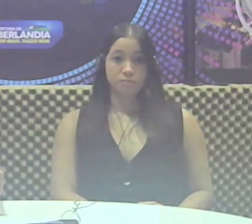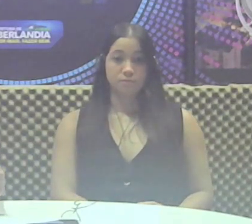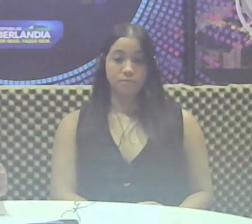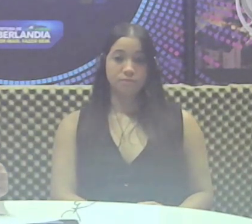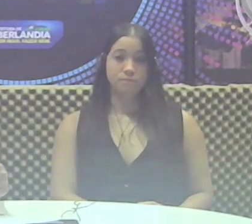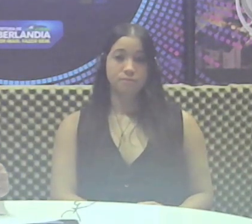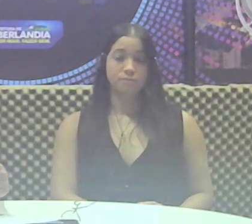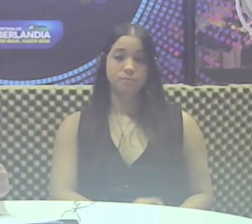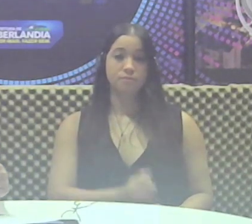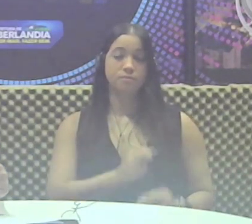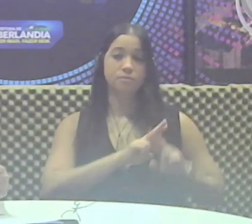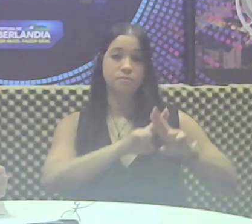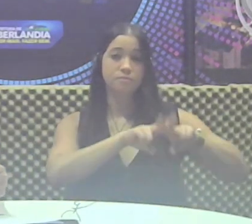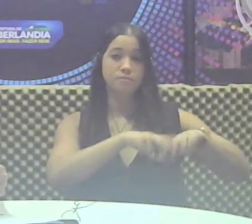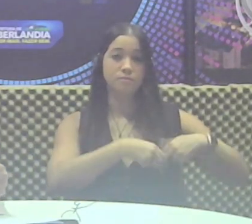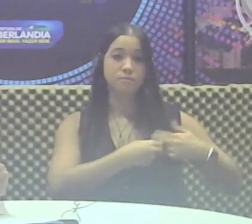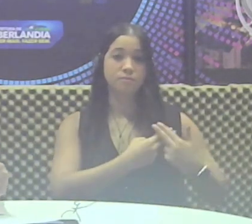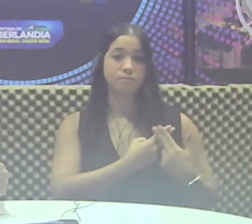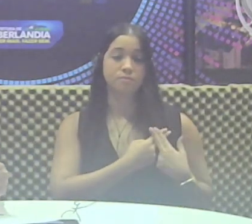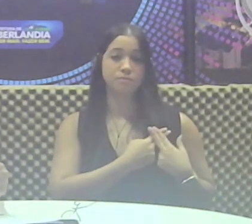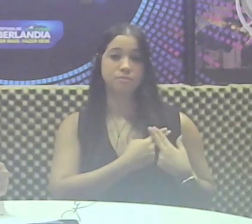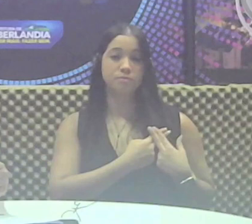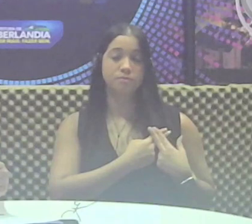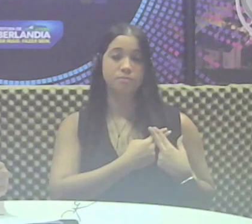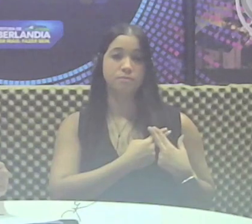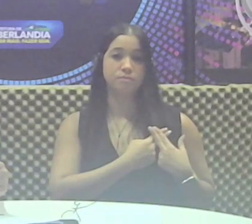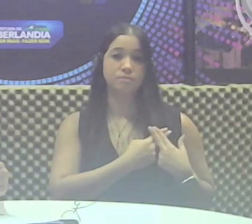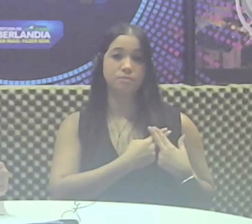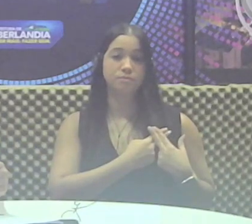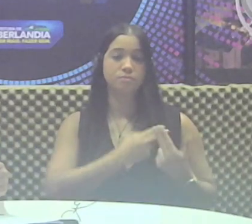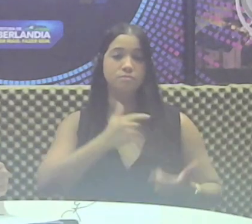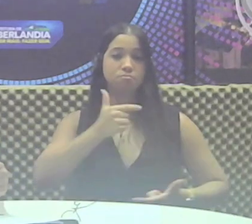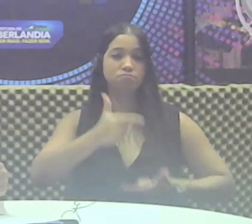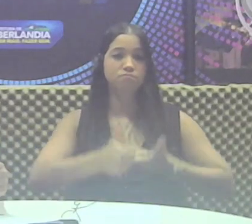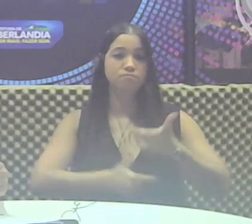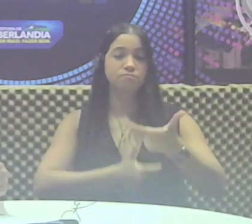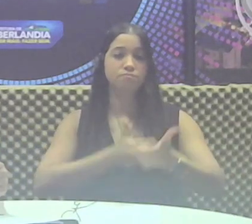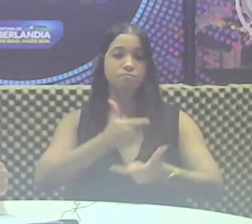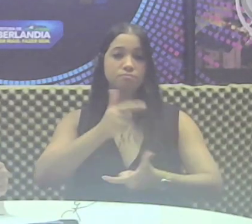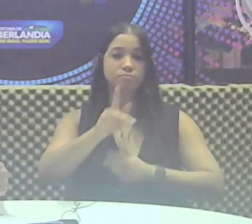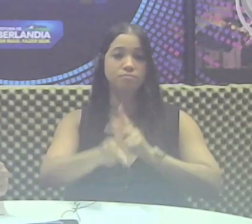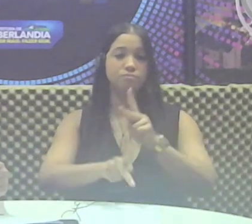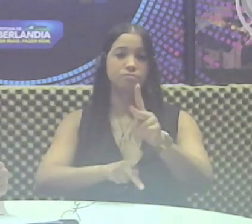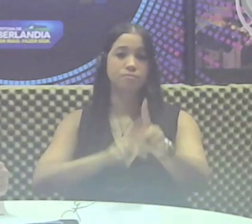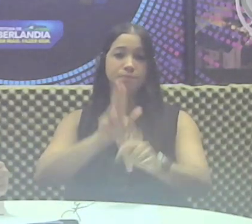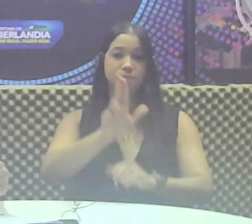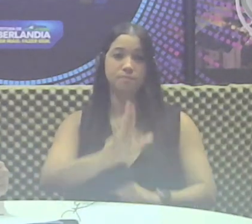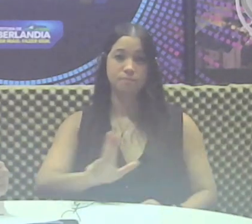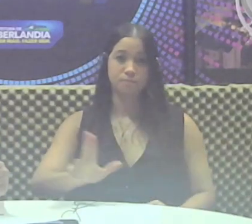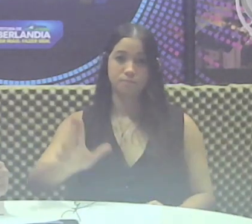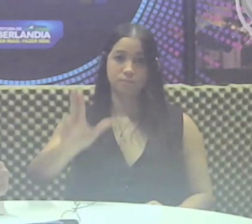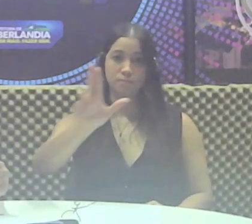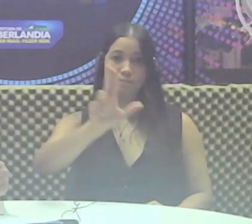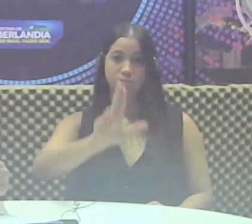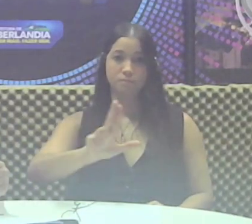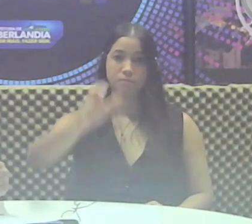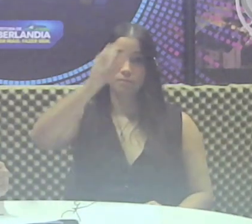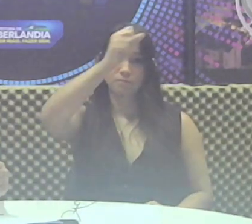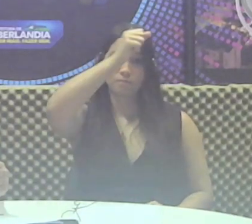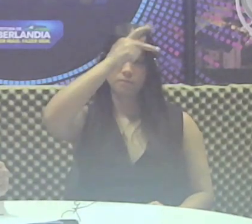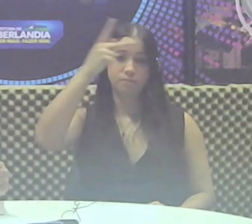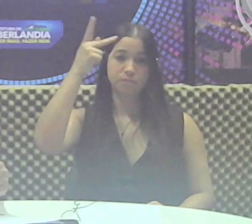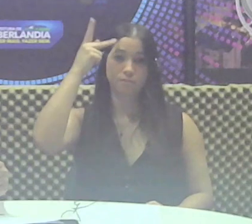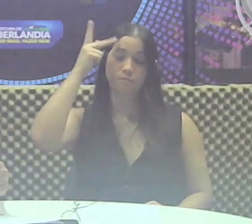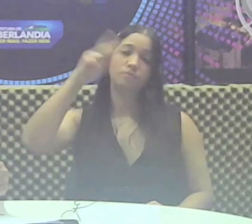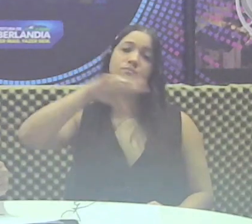Nota de pesar. Em memória ao legado e serviços prestados à população de Uberlândia, o prefeito Odelmo